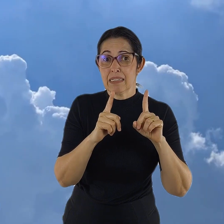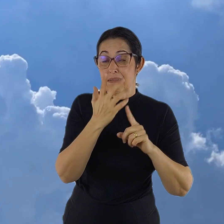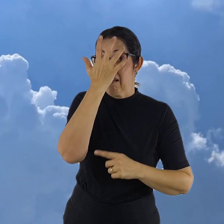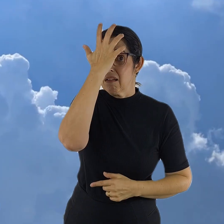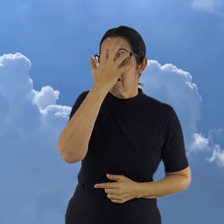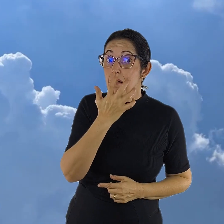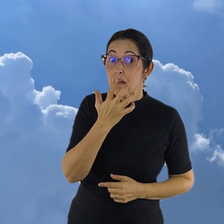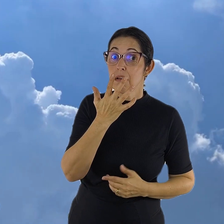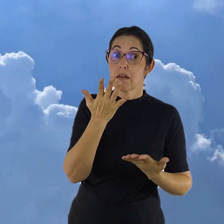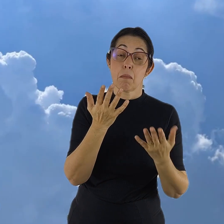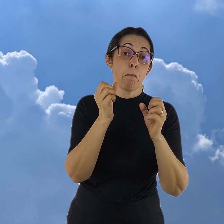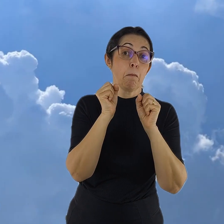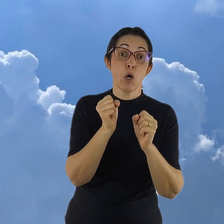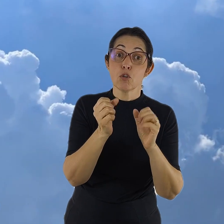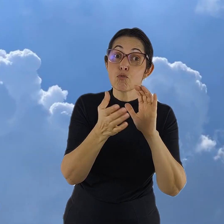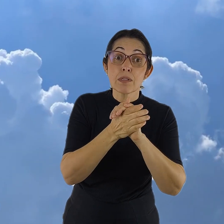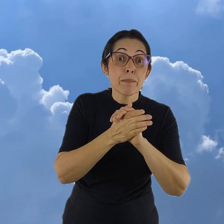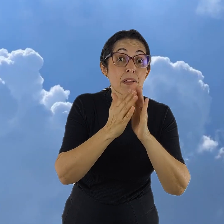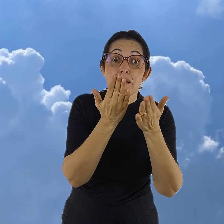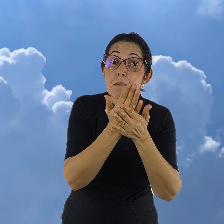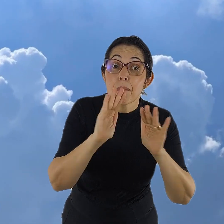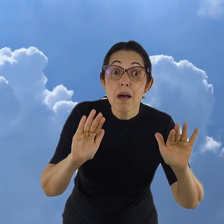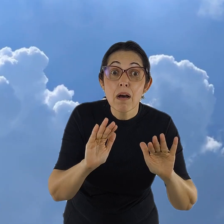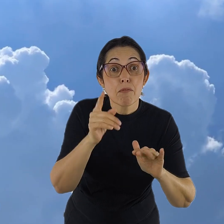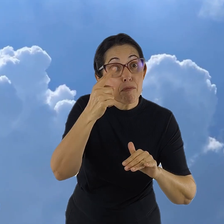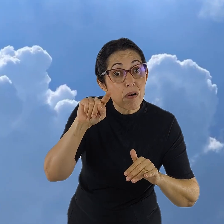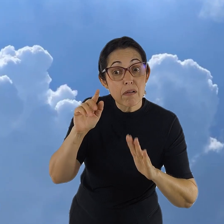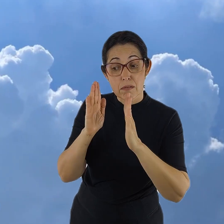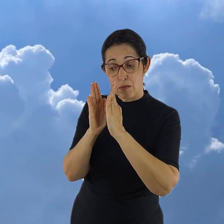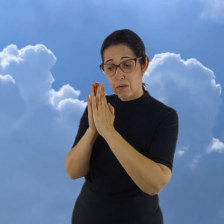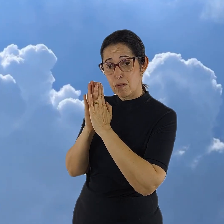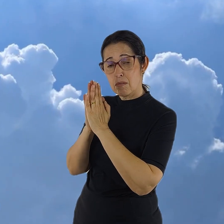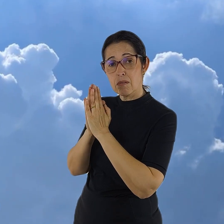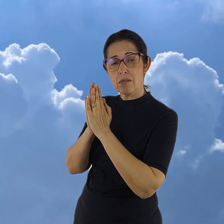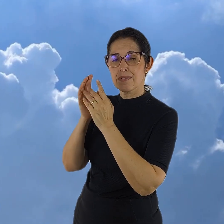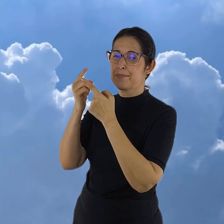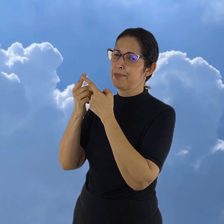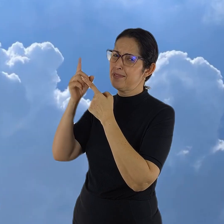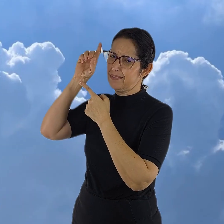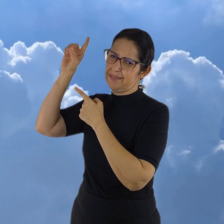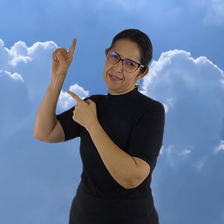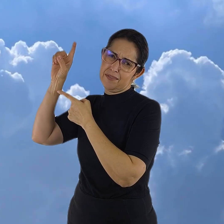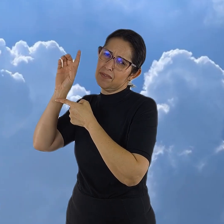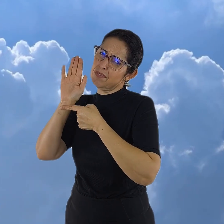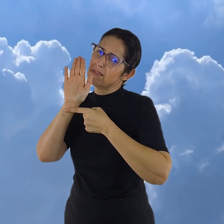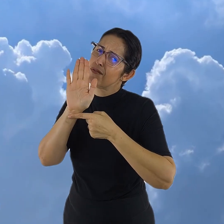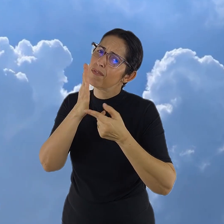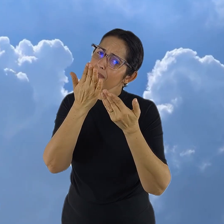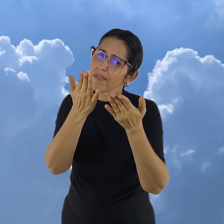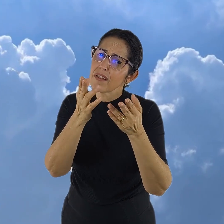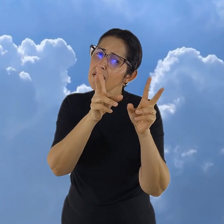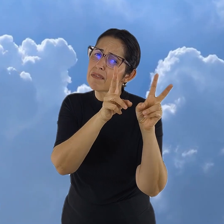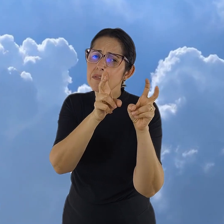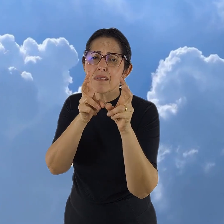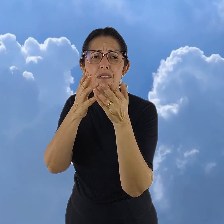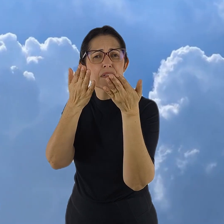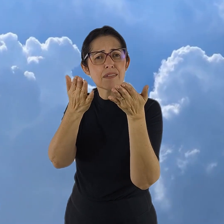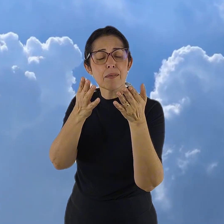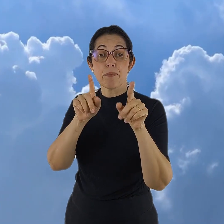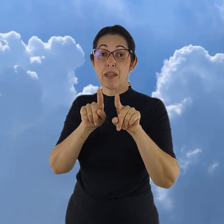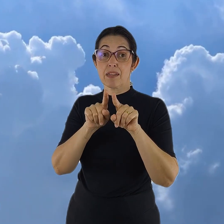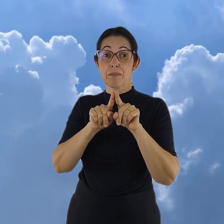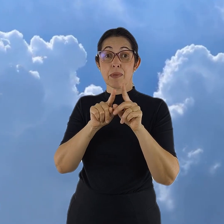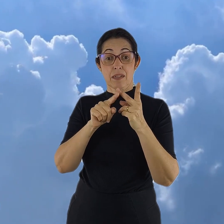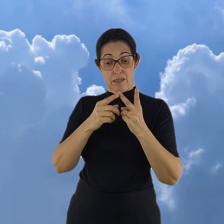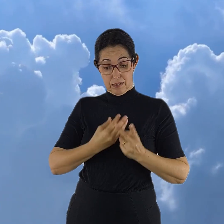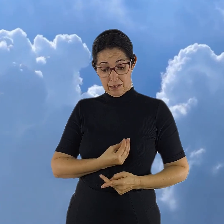destruir o relacionamento. Corre! Pede socorro ao Senhor, porque o Senhor vai te socorrer. Há questões da nossa